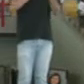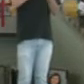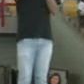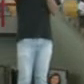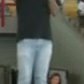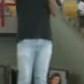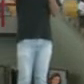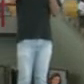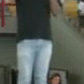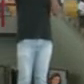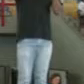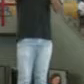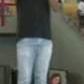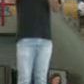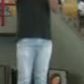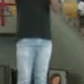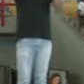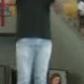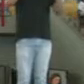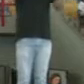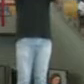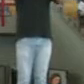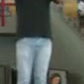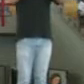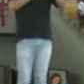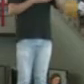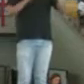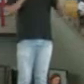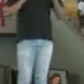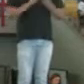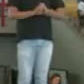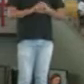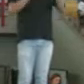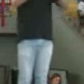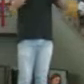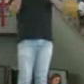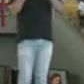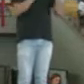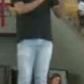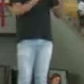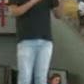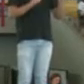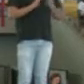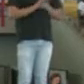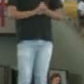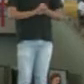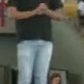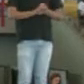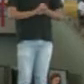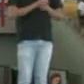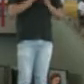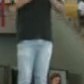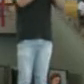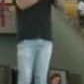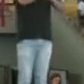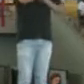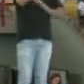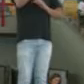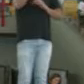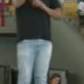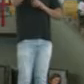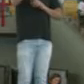introdução contempla a discussão proposta. Então a aluna disse aqui o seguinte: no século